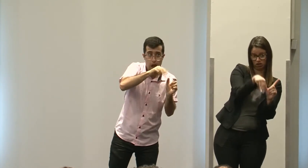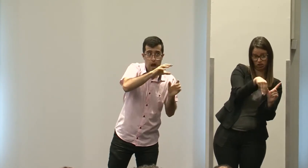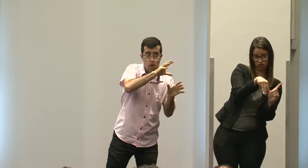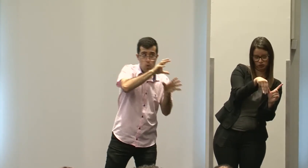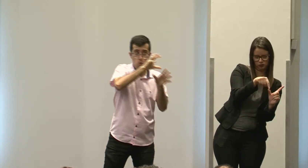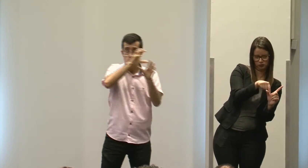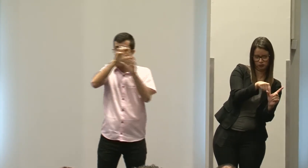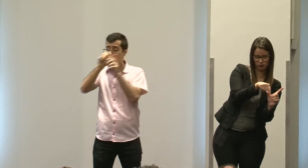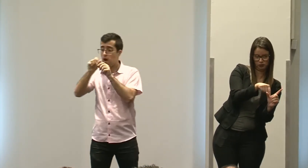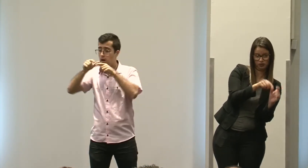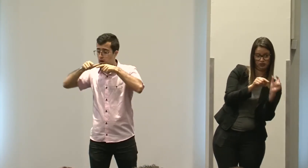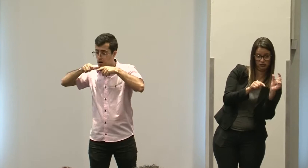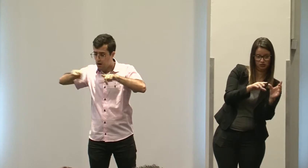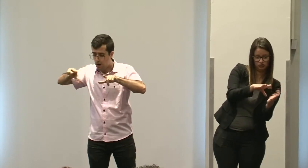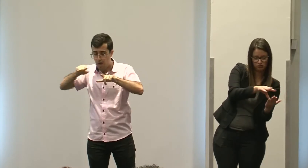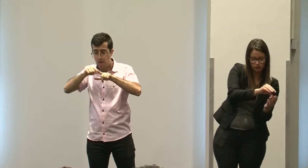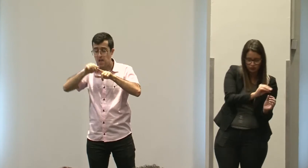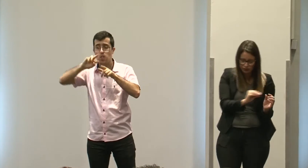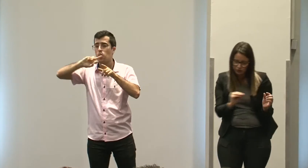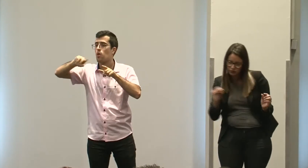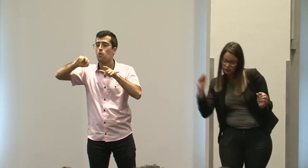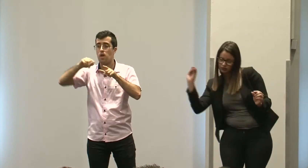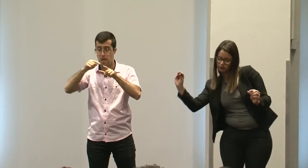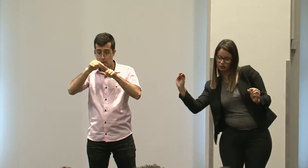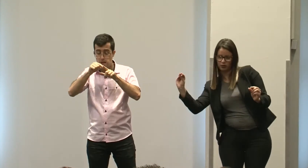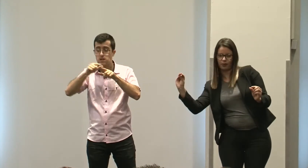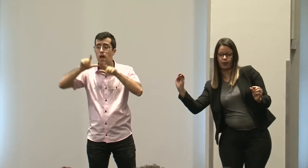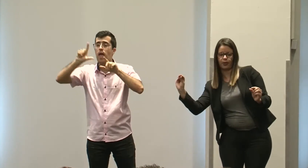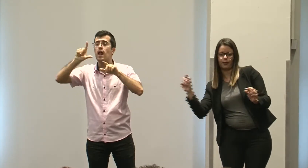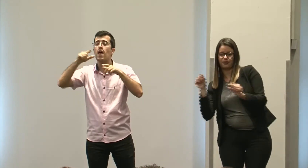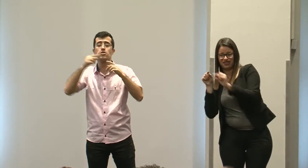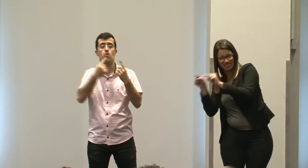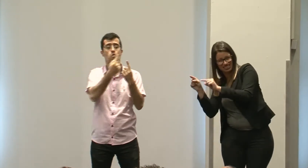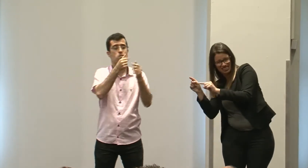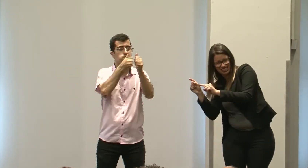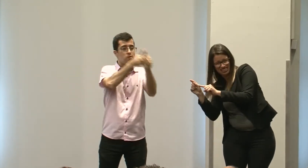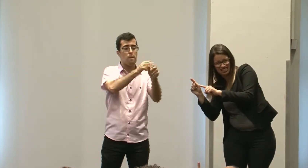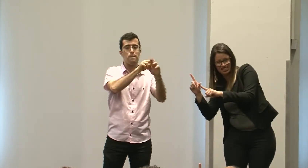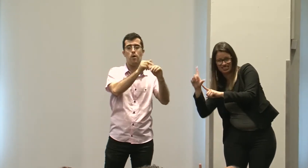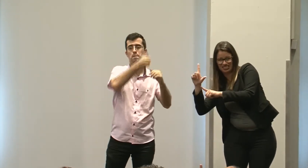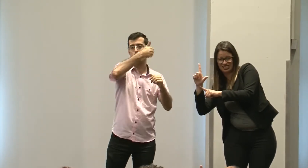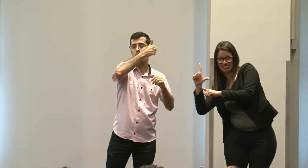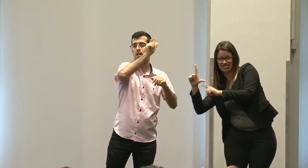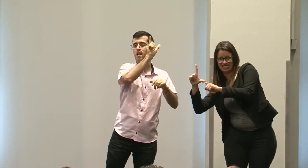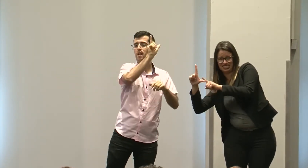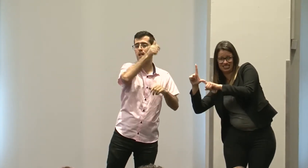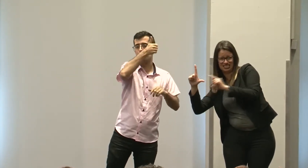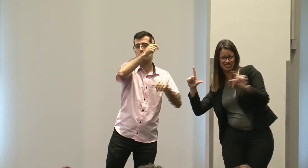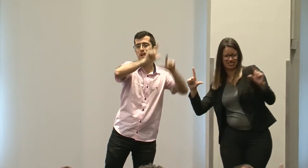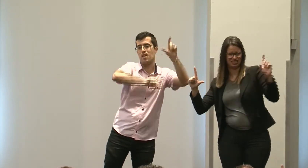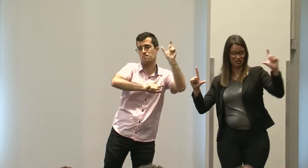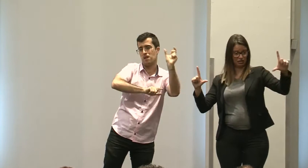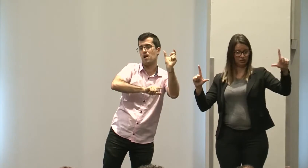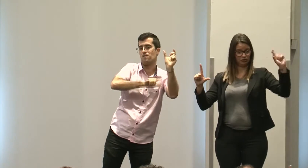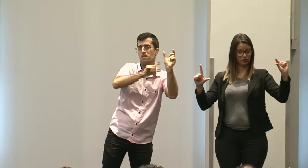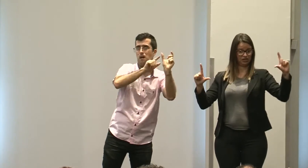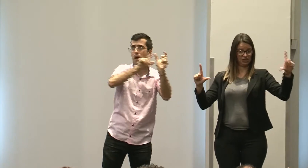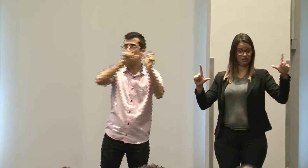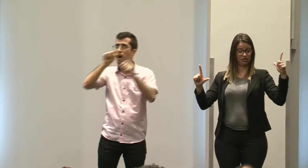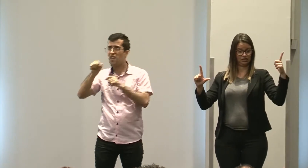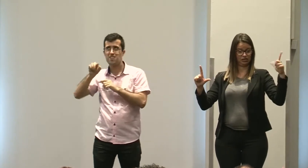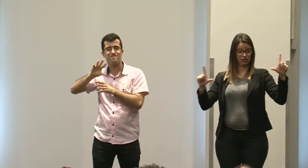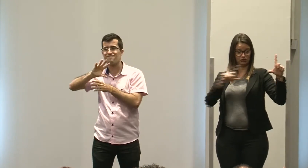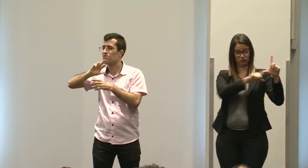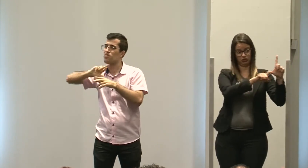Linguagem, com todas as suas partes mínimas. Mas quando trazemos para esse sinal, ele não faz um sinal